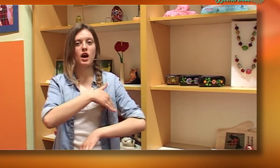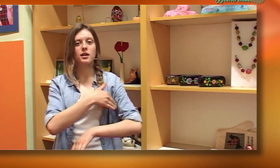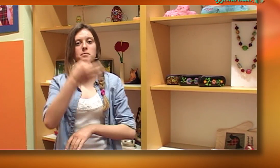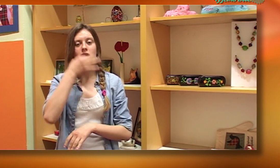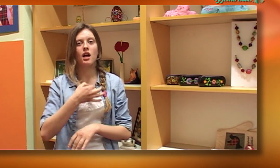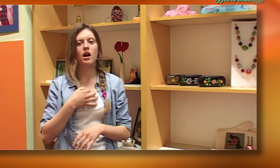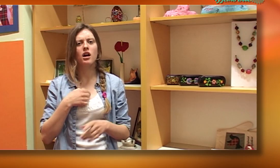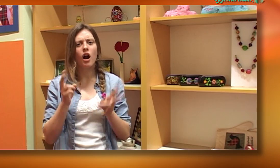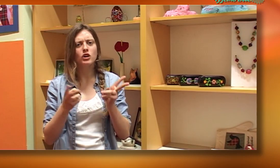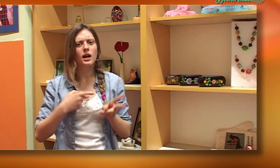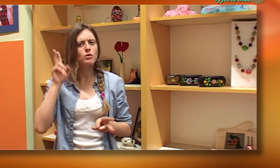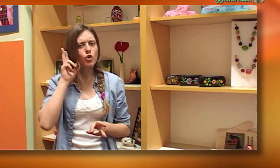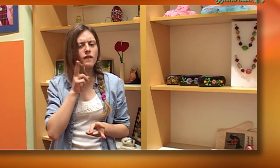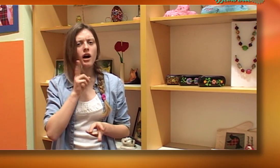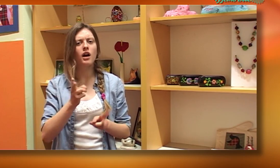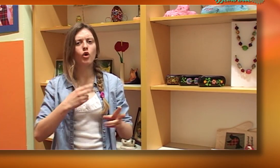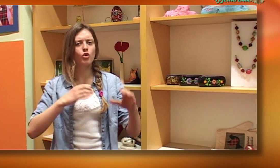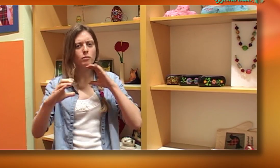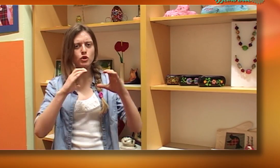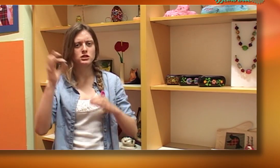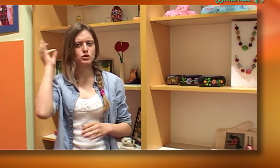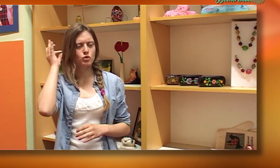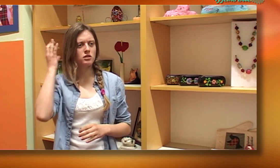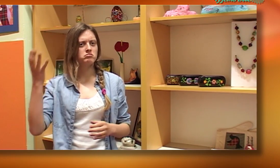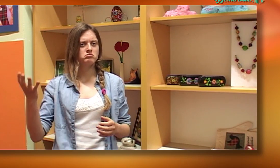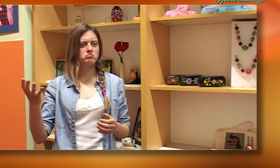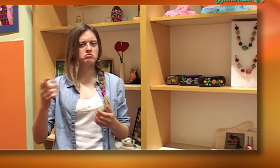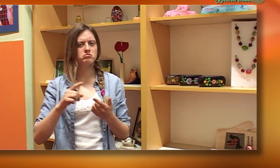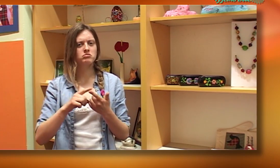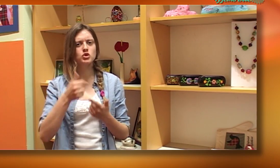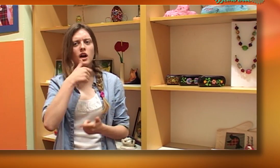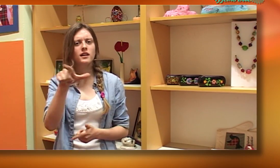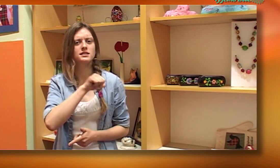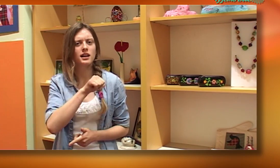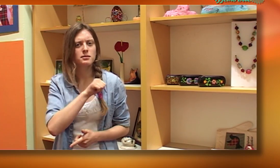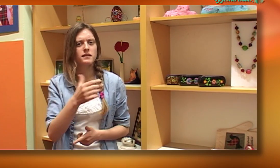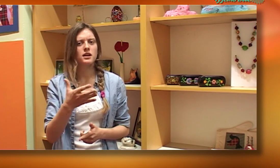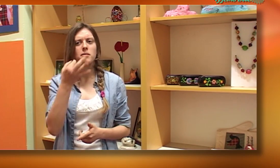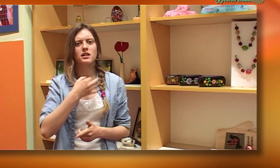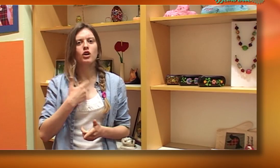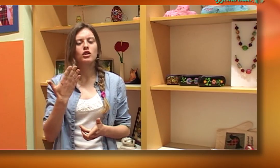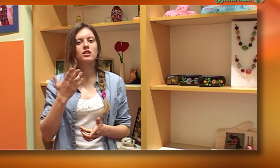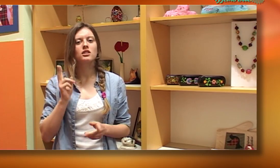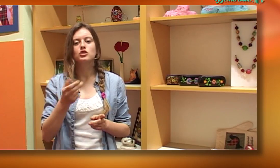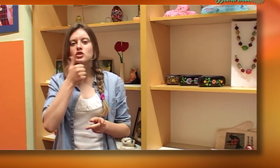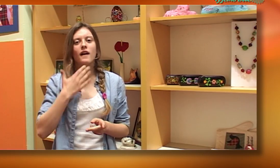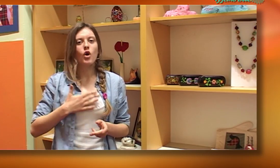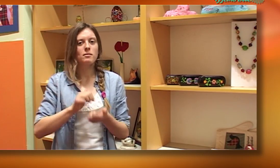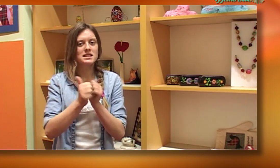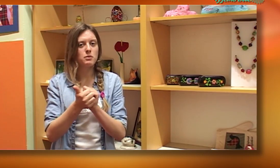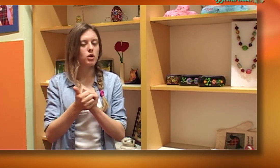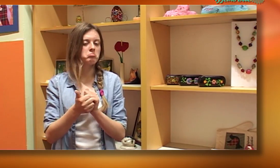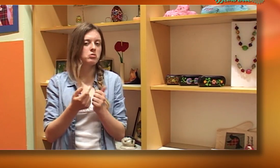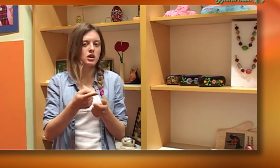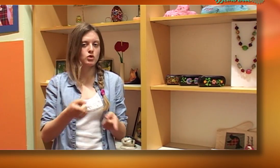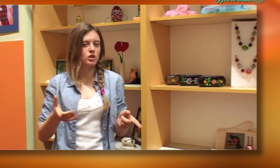bavim se sportom. Na kraju su me pitali, ako sam gluva, kako komuniciram sa čujućima. I